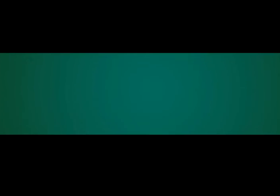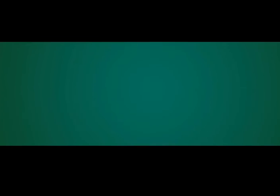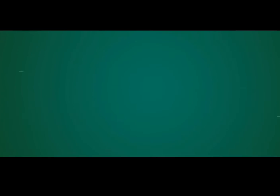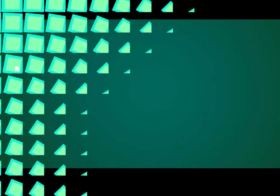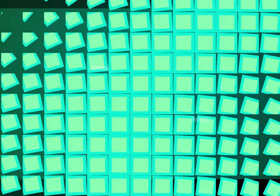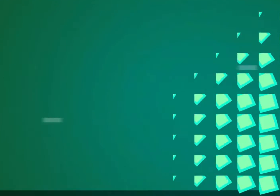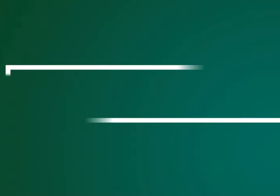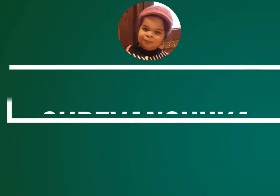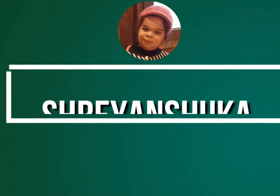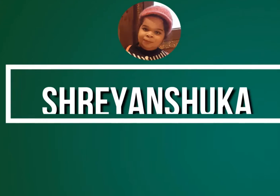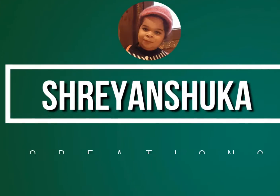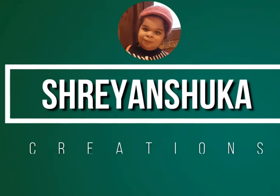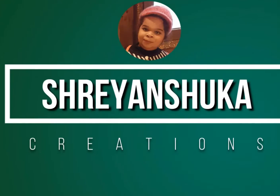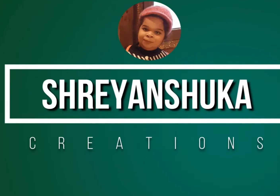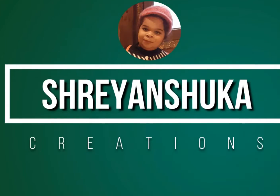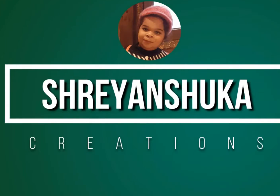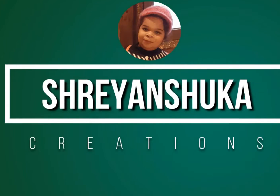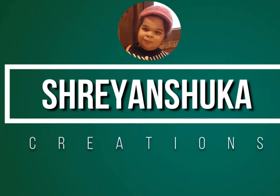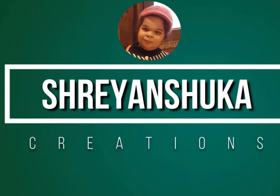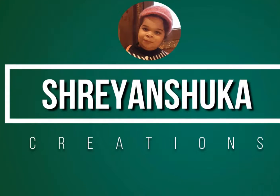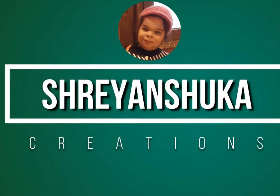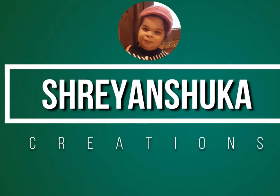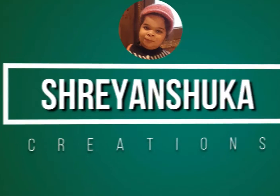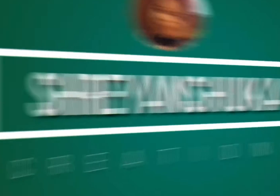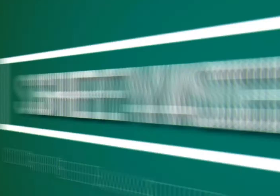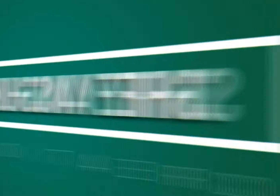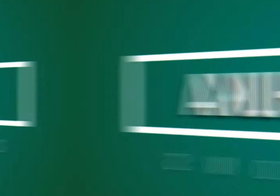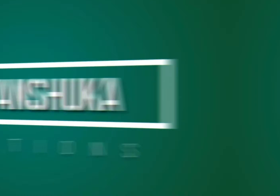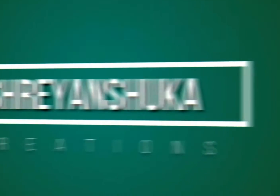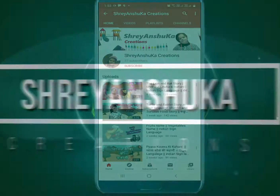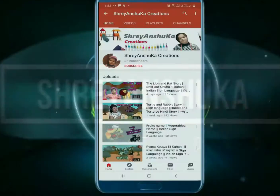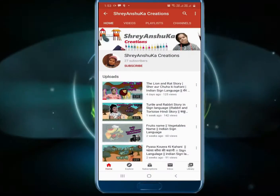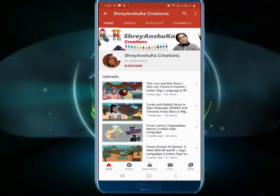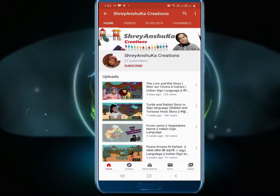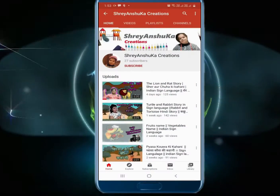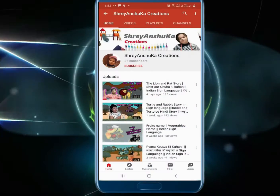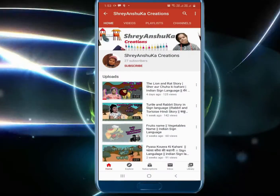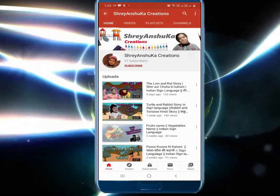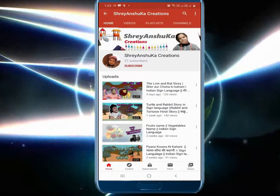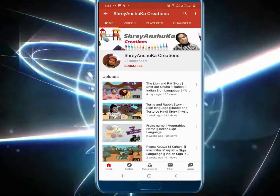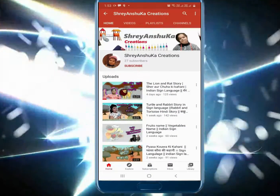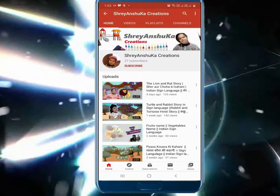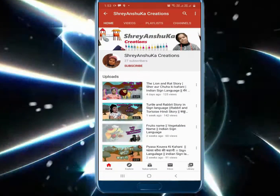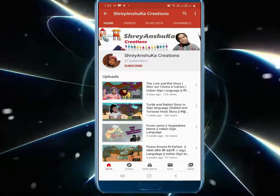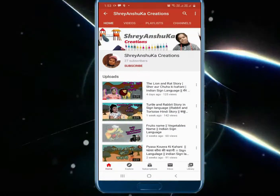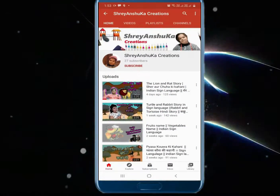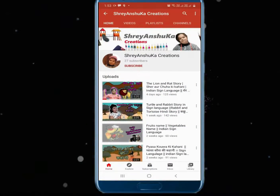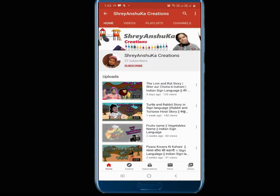हेलो फ्रेंड्स, वेलकम टू माय चैनल श्रेयांशु का क्रिएशन। अगर आपने हमारे चैनल को अभी तक सब्सक्राइब नहीं किया